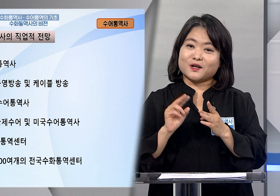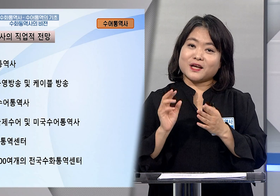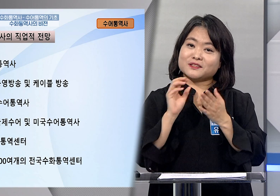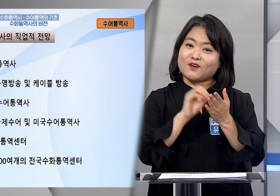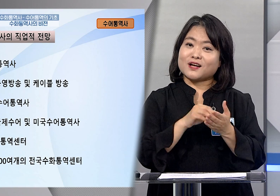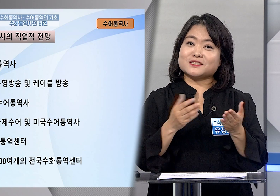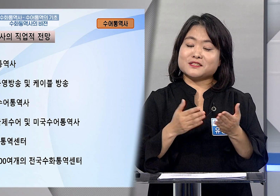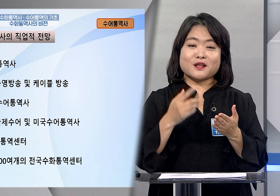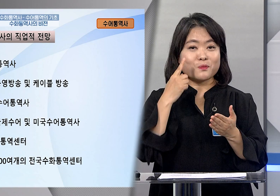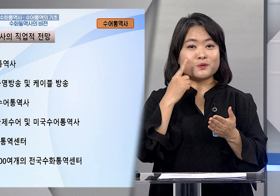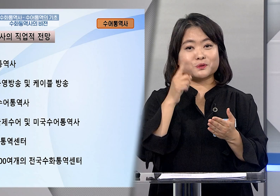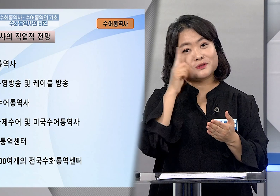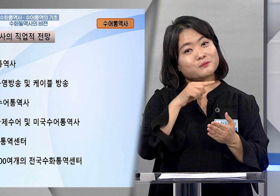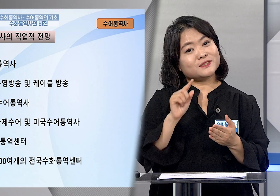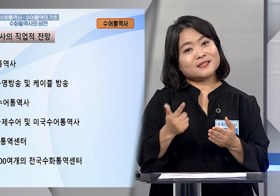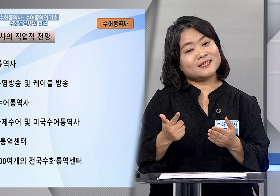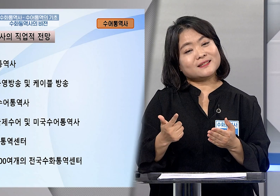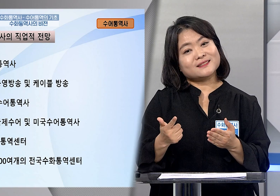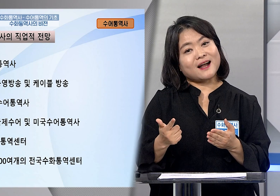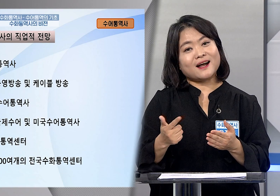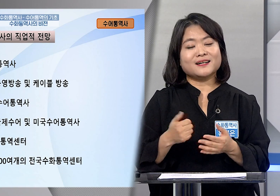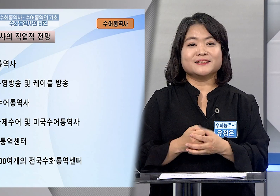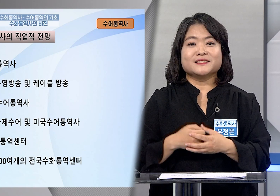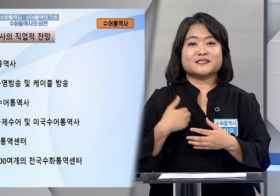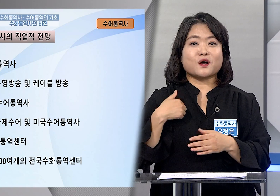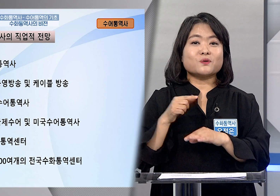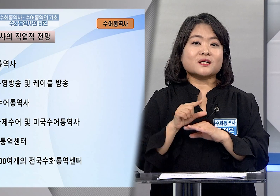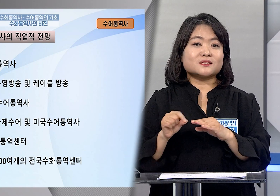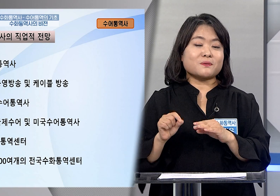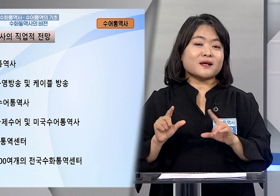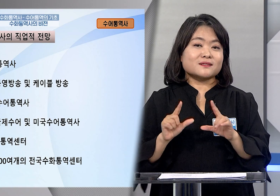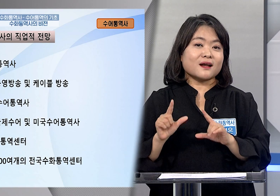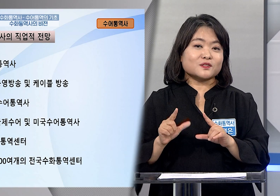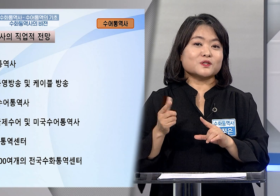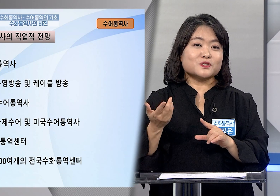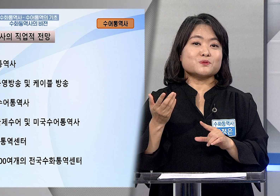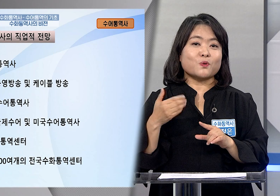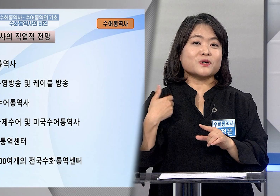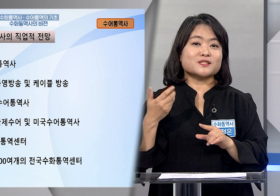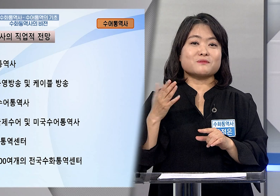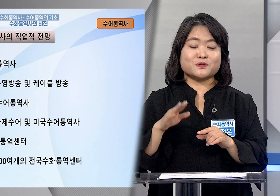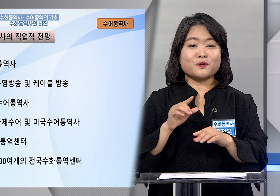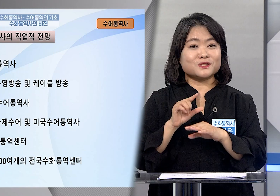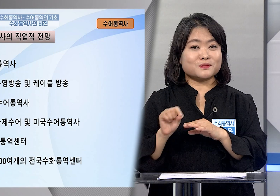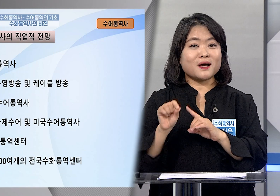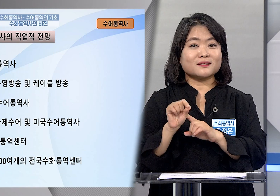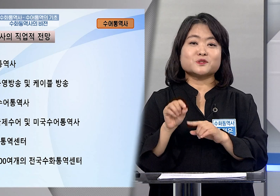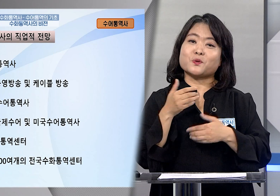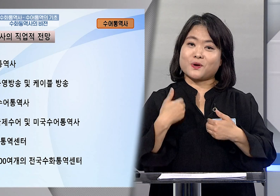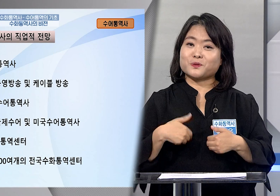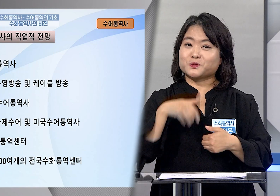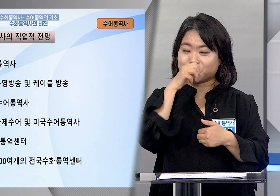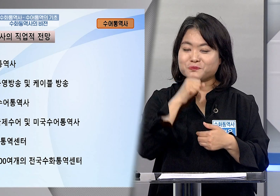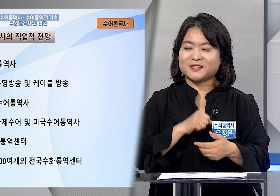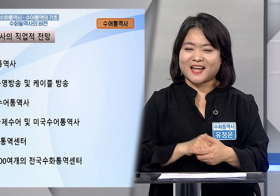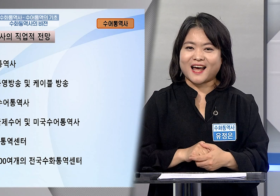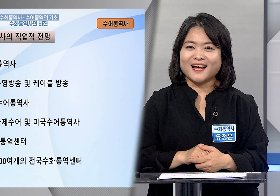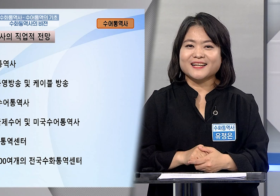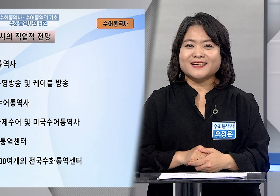수화통역센터에 들어가서 일을 해보는 것도 나쁘지 않지 않을까. 제가 워낙 지방에 살아서 그런지 모르겠지만요. 지방 조용하고 좋습니다.